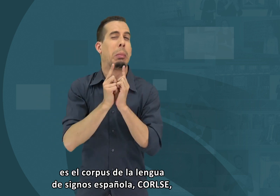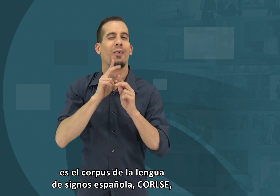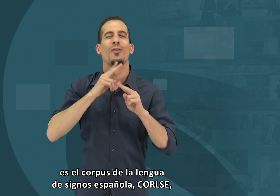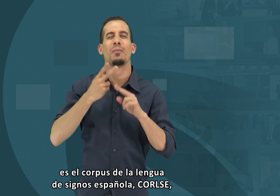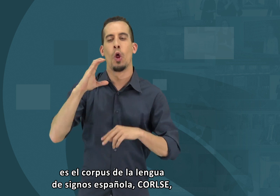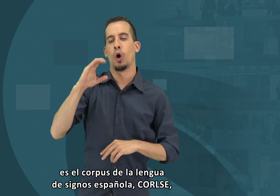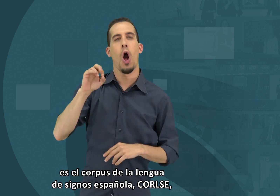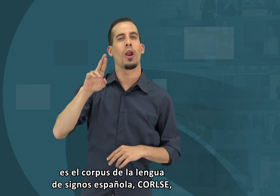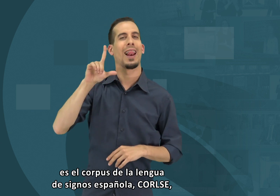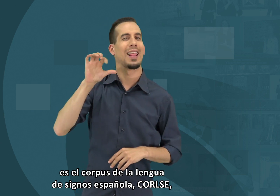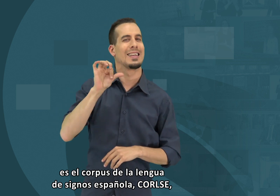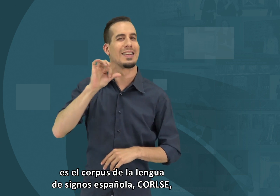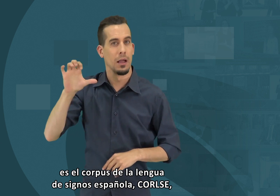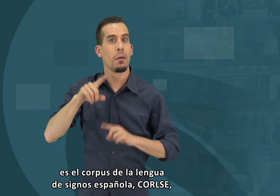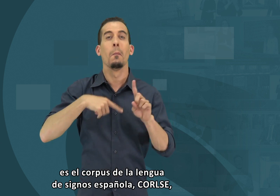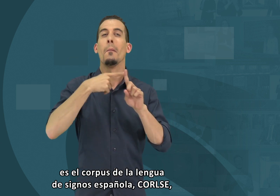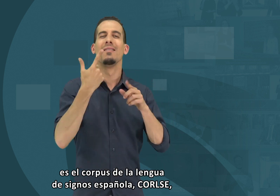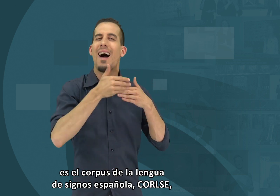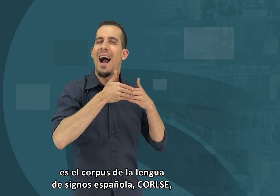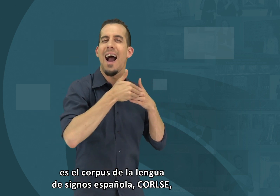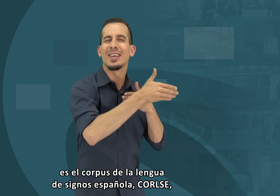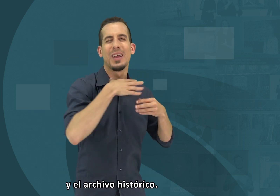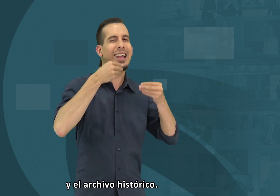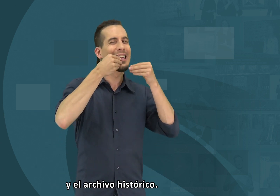Corlese, y el Archivo Histórico.